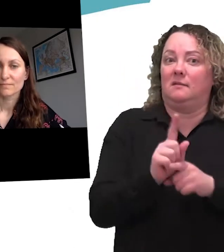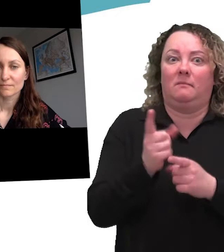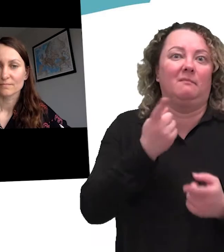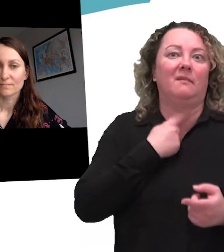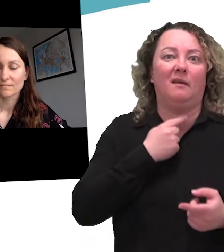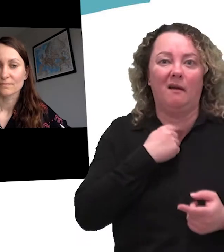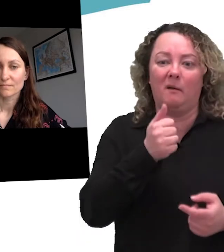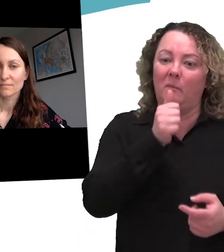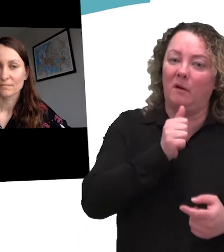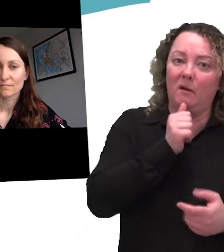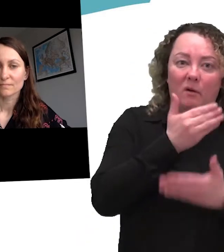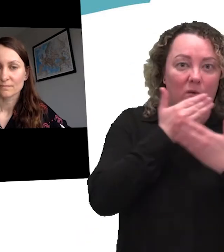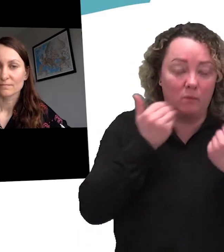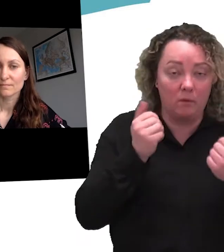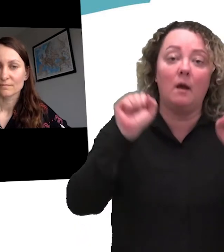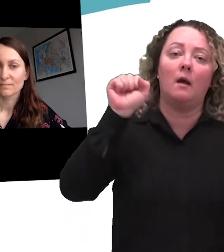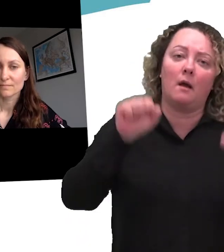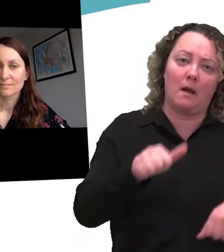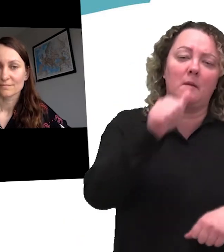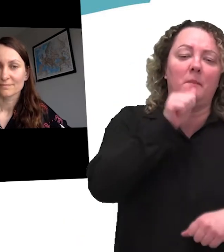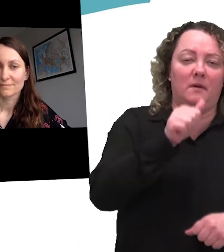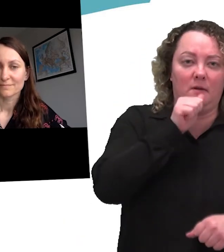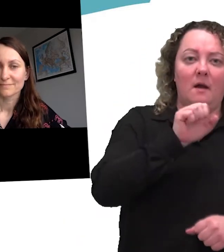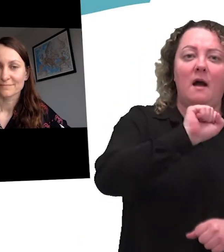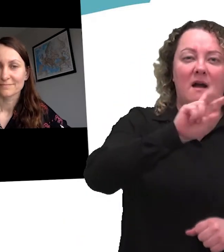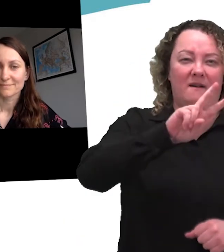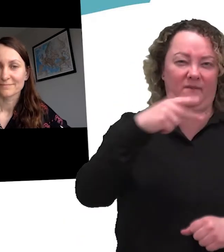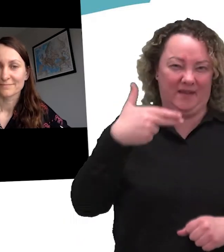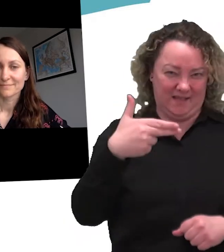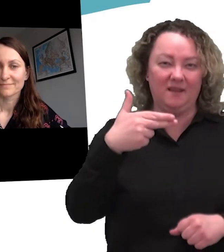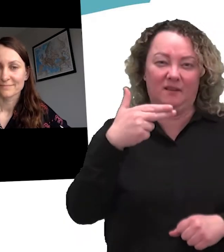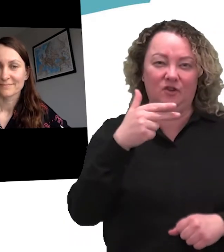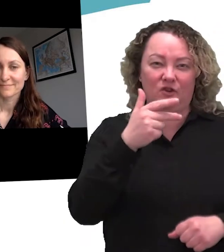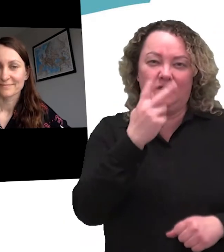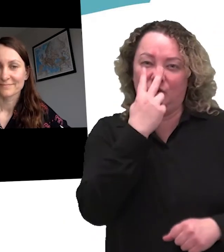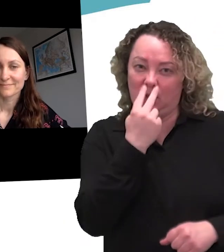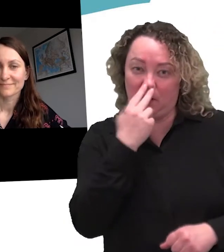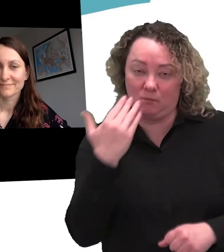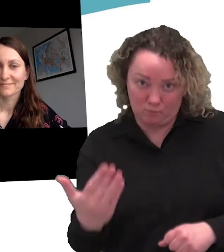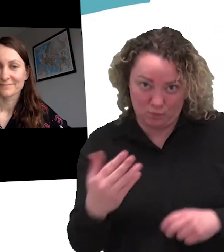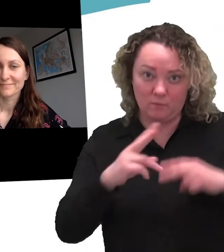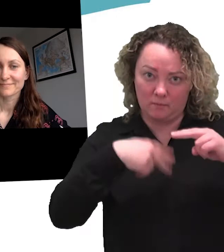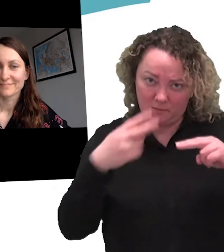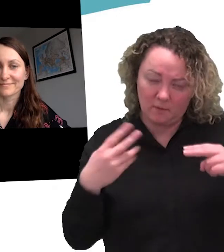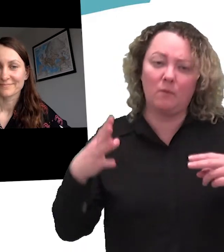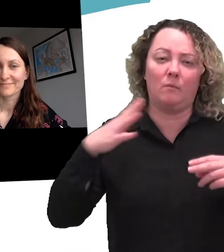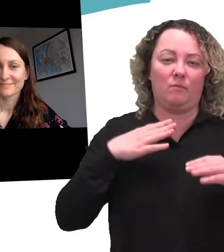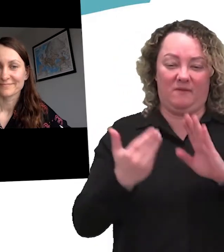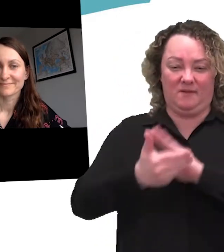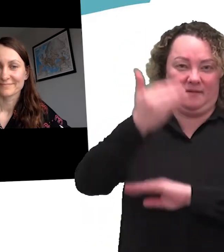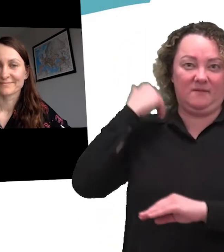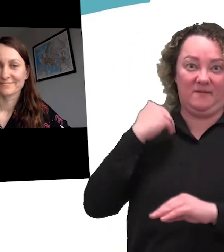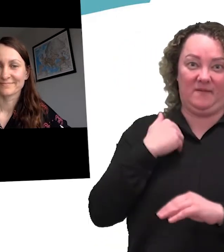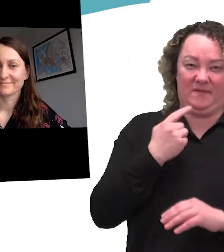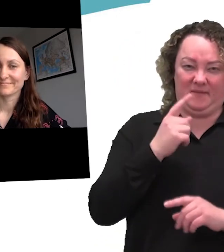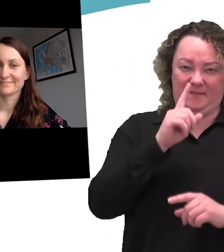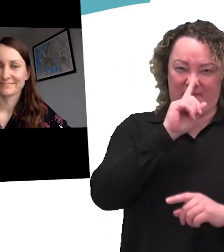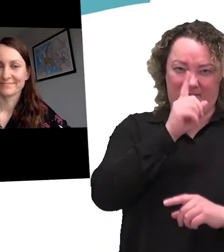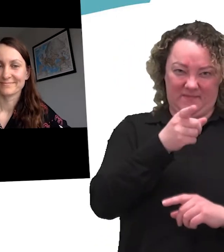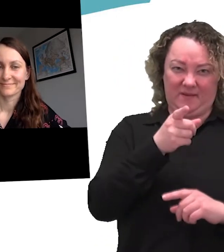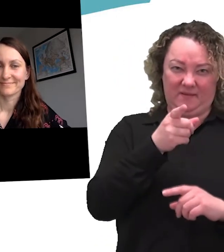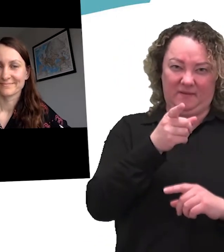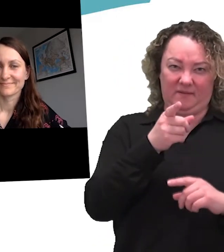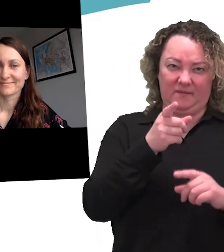avinžirnių makaronų. Nes aš išbandžiau su vaikų gvardiją praeitą vasarą, kai užgriuvo netikėtai ir nebuvo